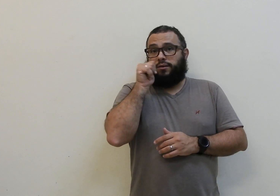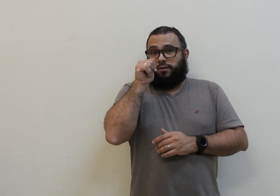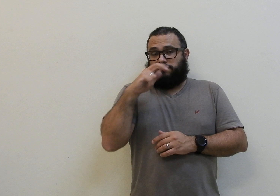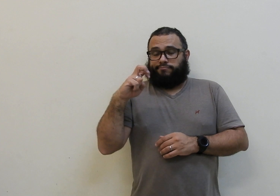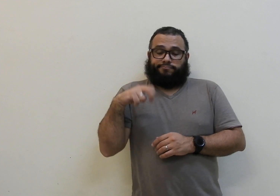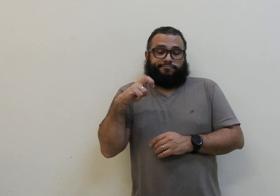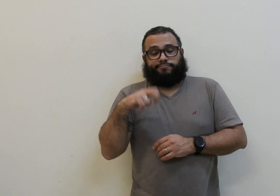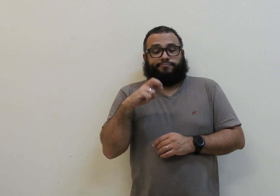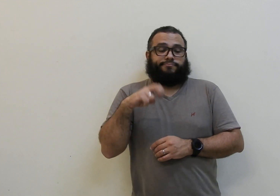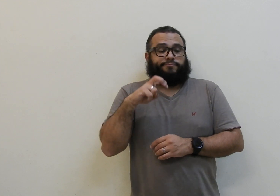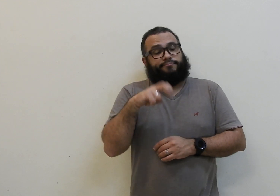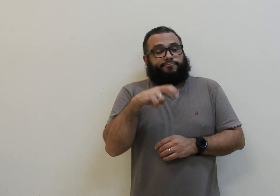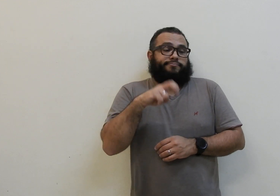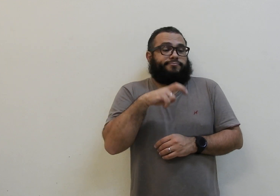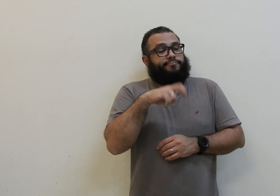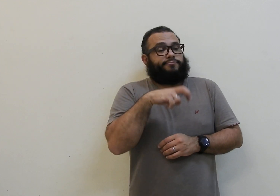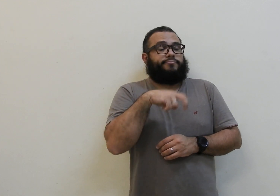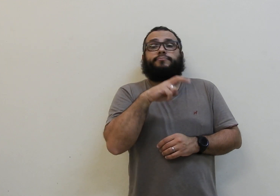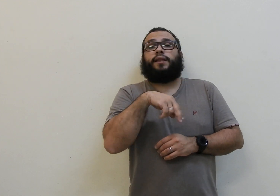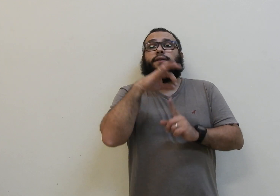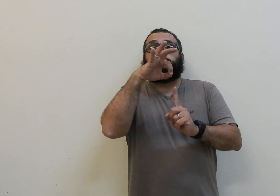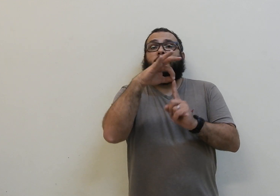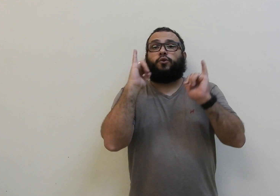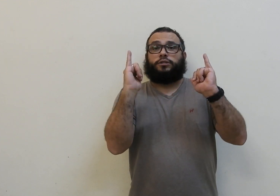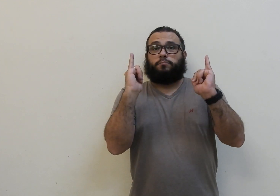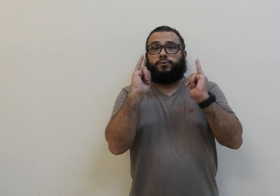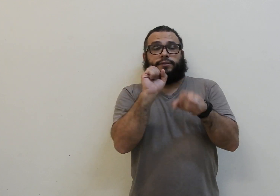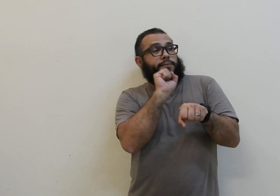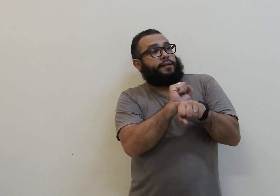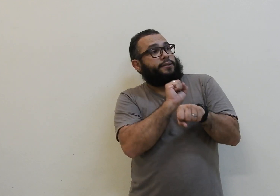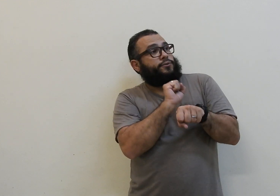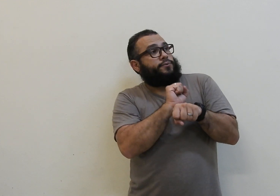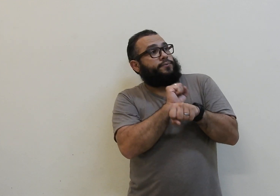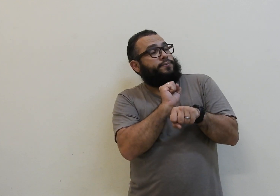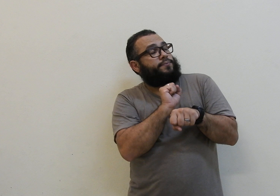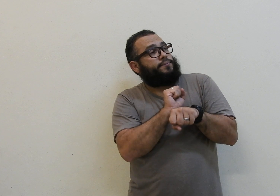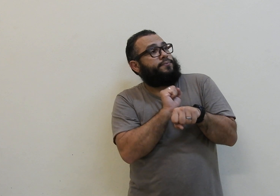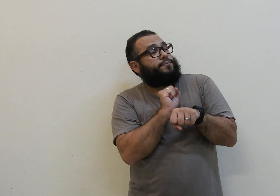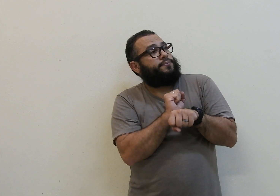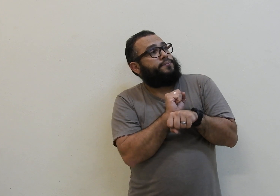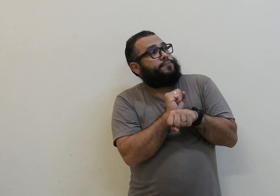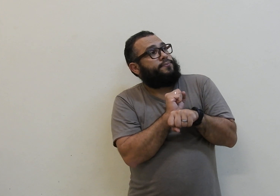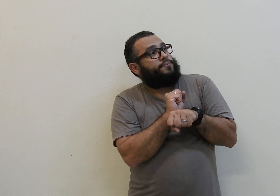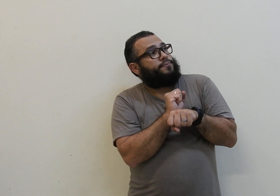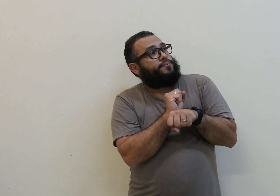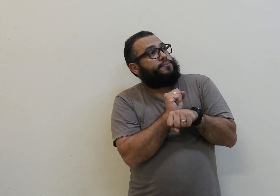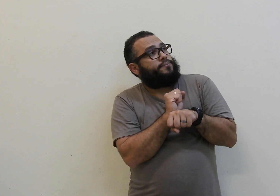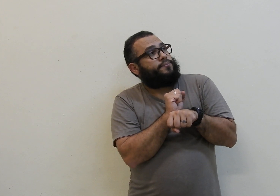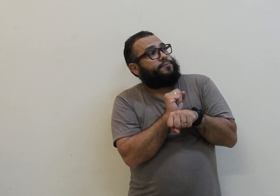num lugar um do outro. Uma menina ia até a parada do ônibus, chegou à parada, ficou aguardando o seu